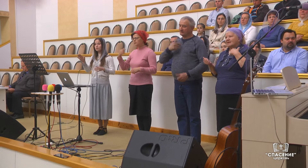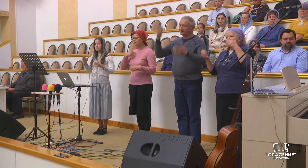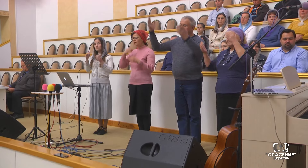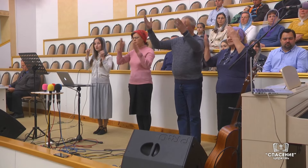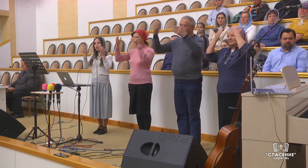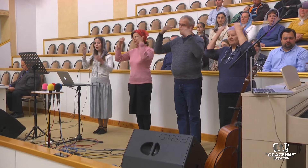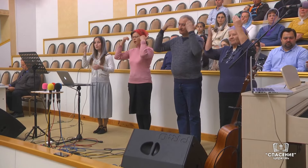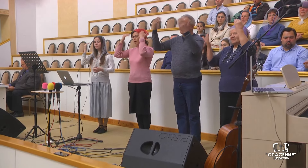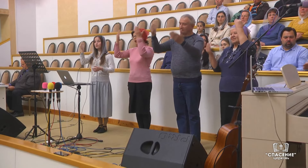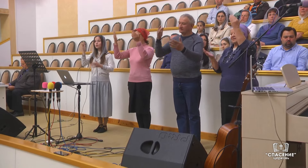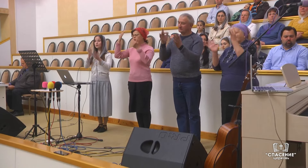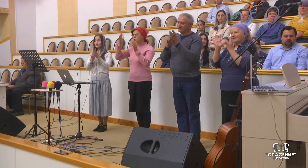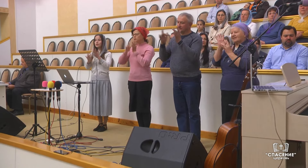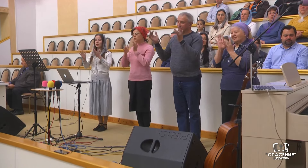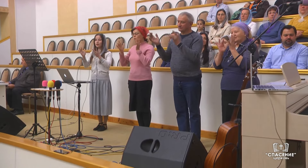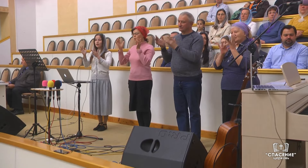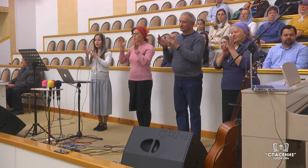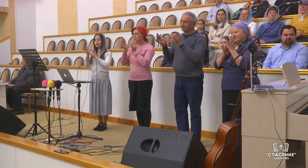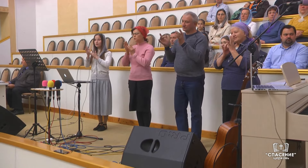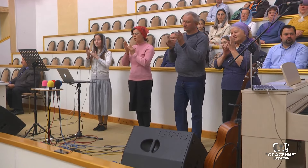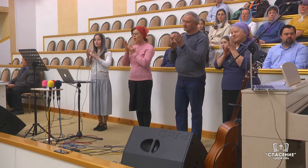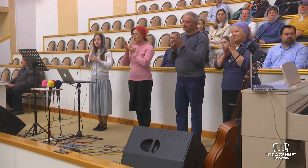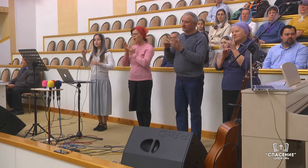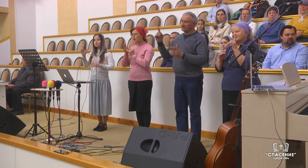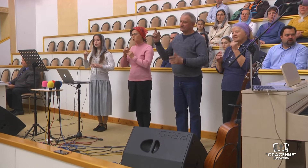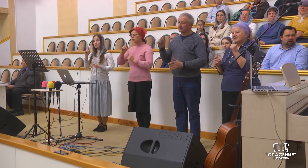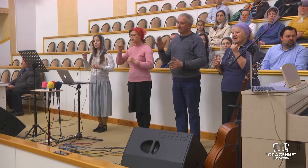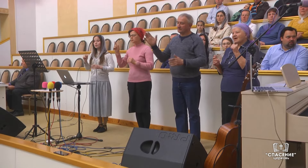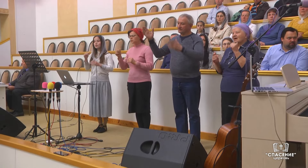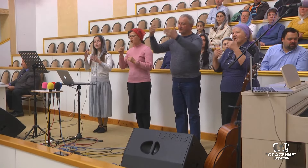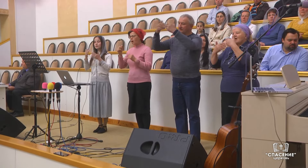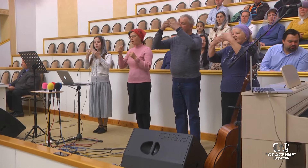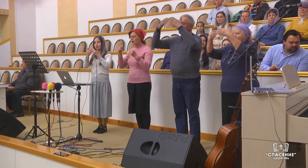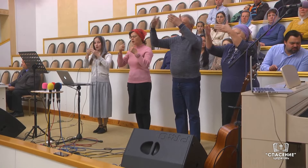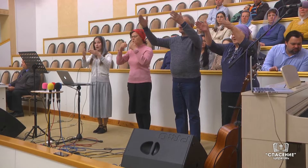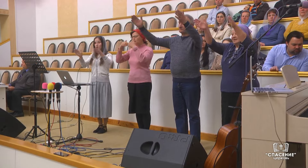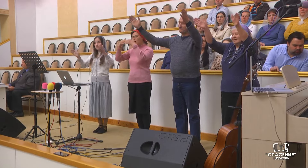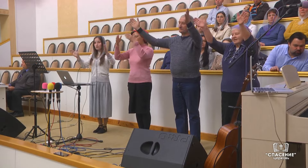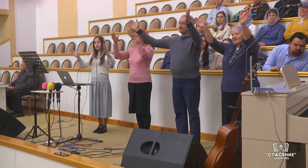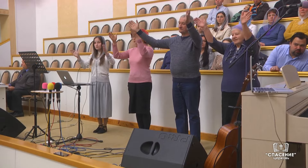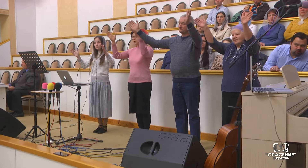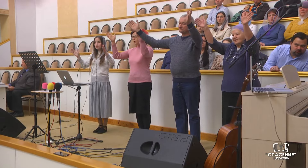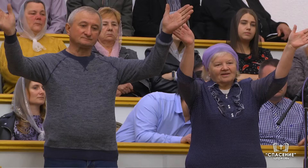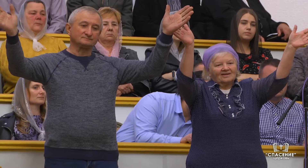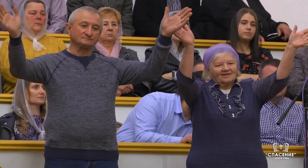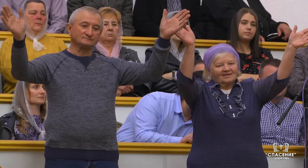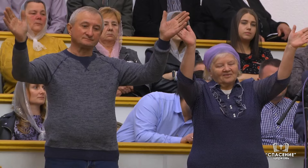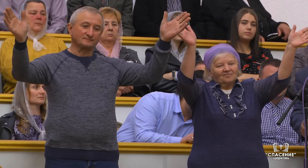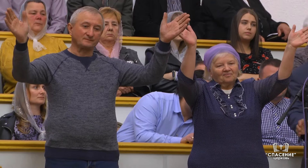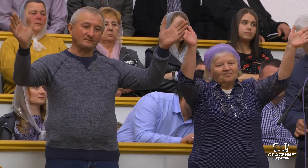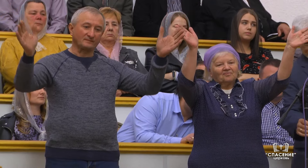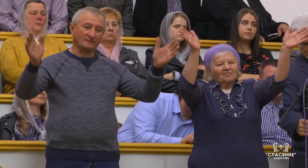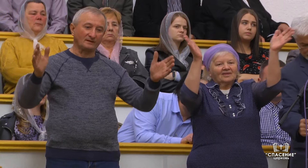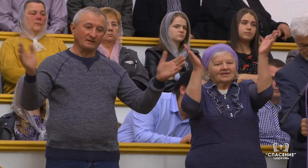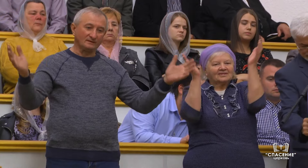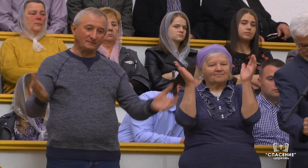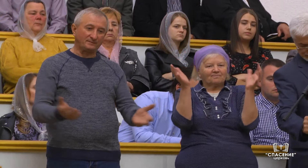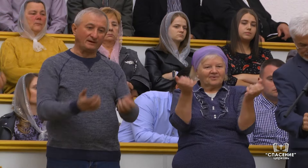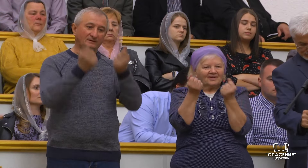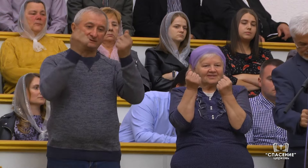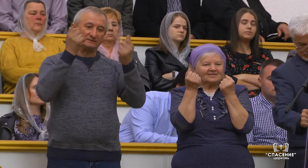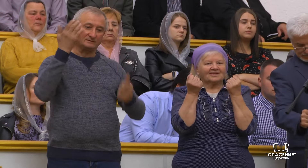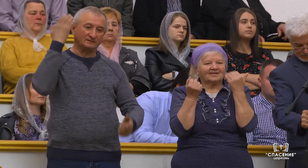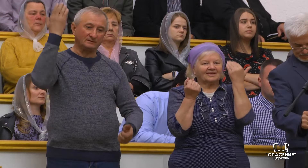славлю тебя, Иисус, за открытую в небо дверь. Спасенье